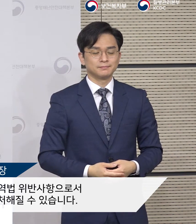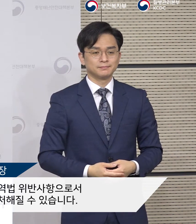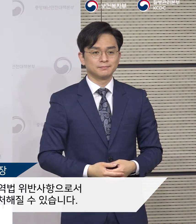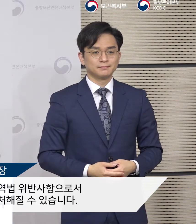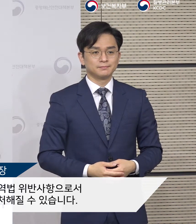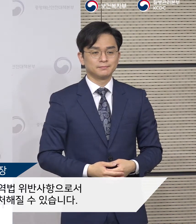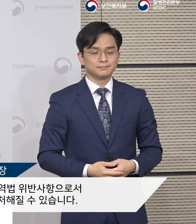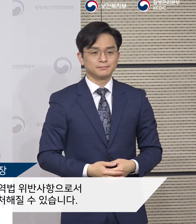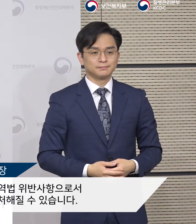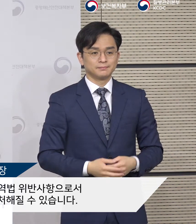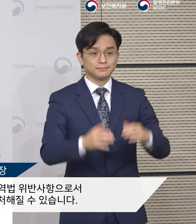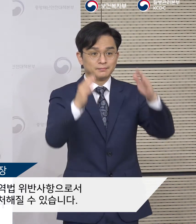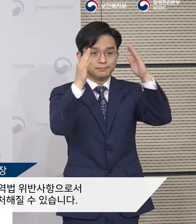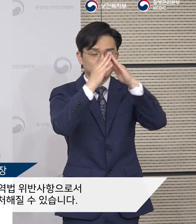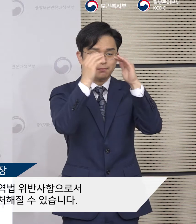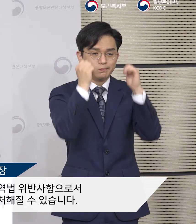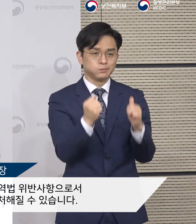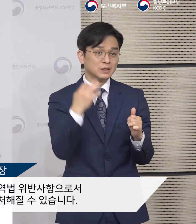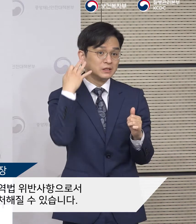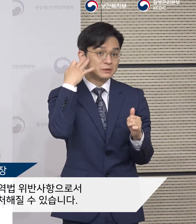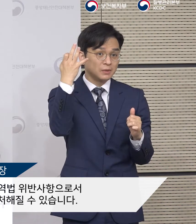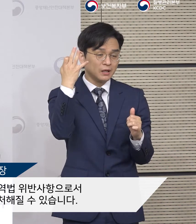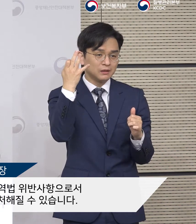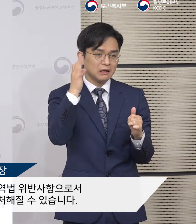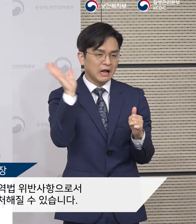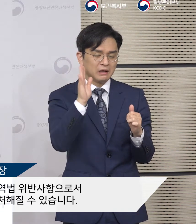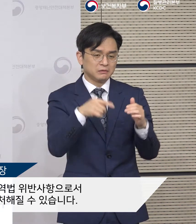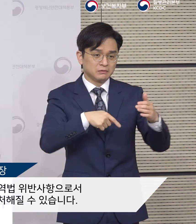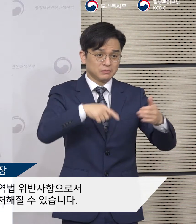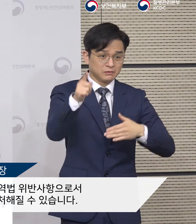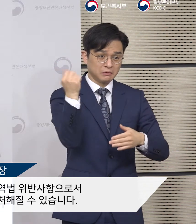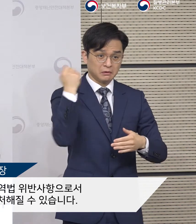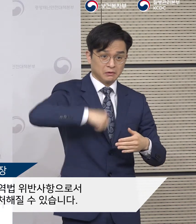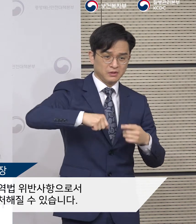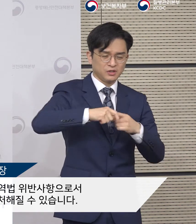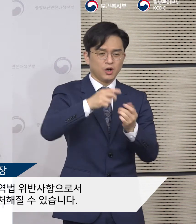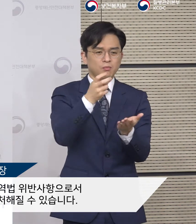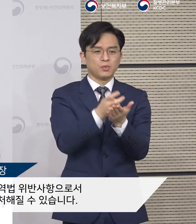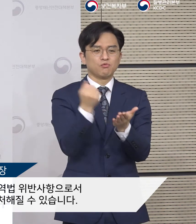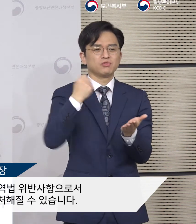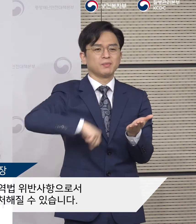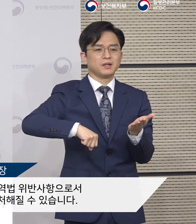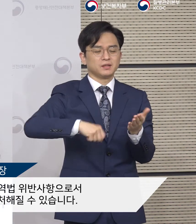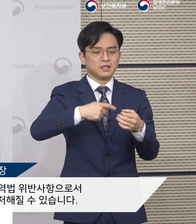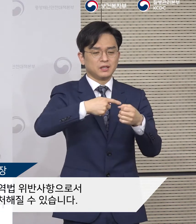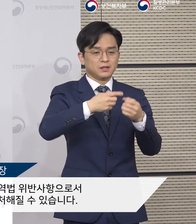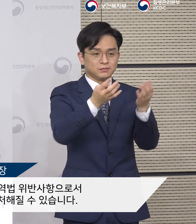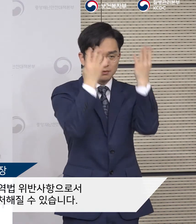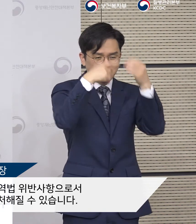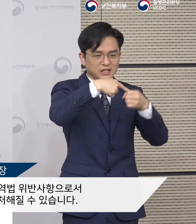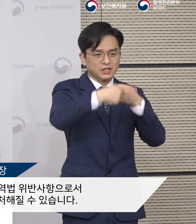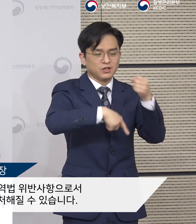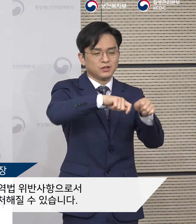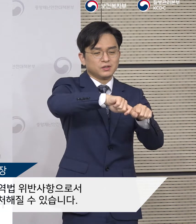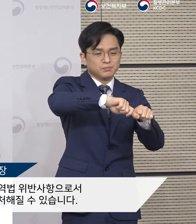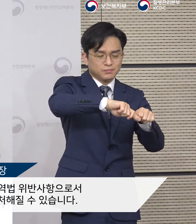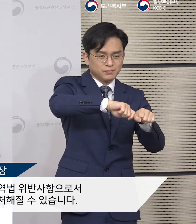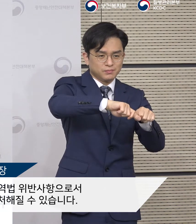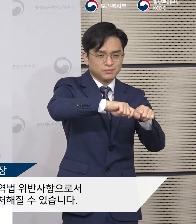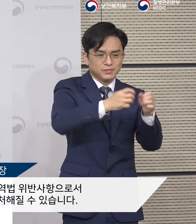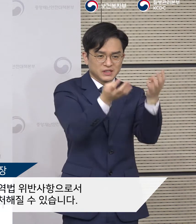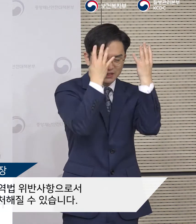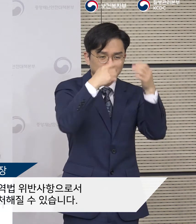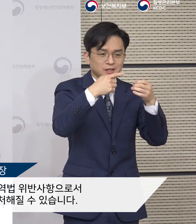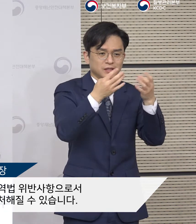자가격리를 어기는 것은 감염병 예방법 및 검역법 위반 사항으로서 1년 이하의 징역 또는 1천만 원의